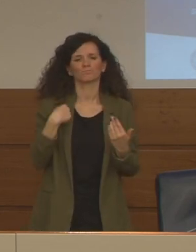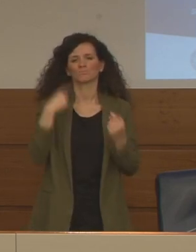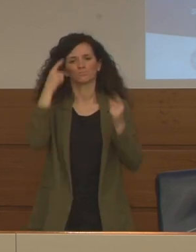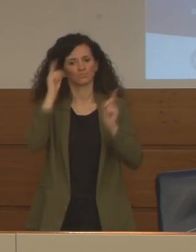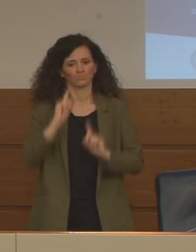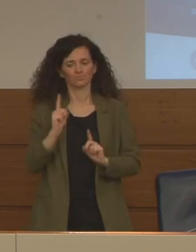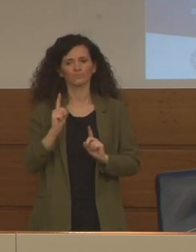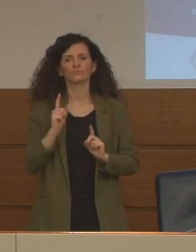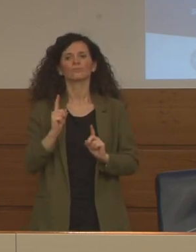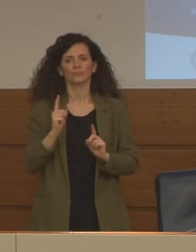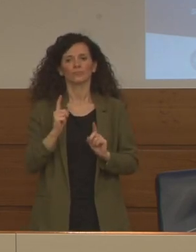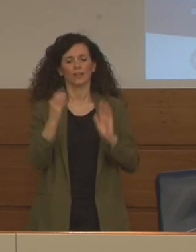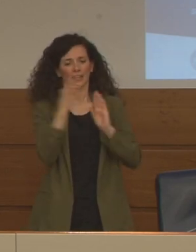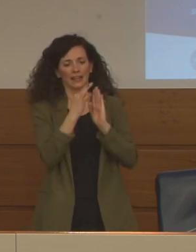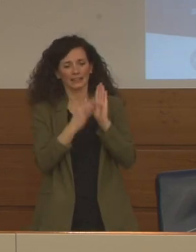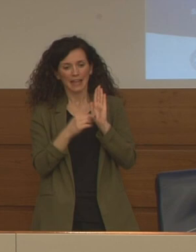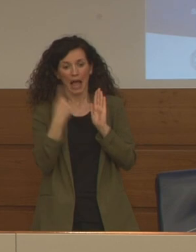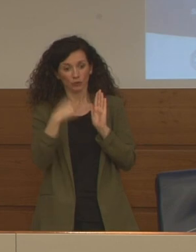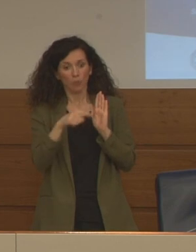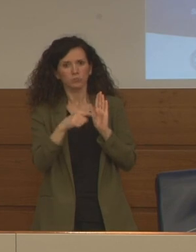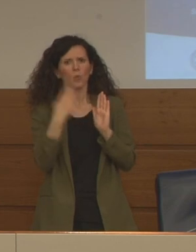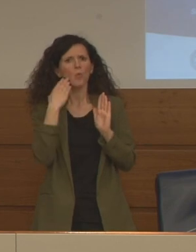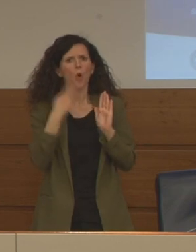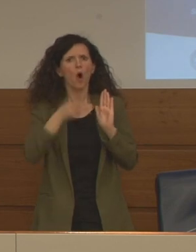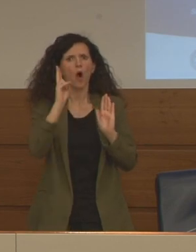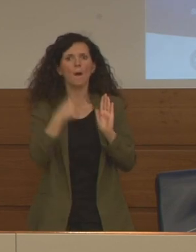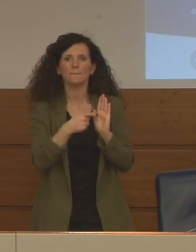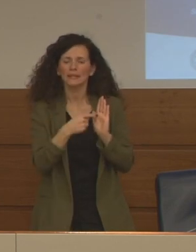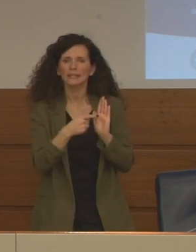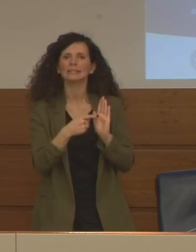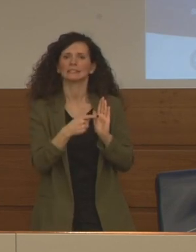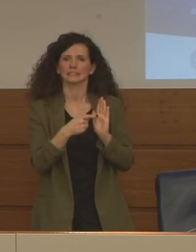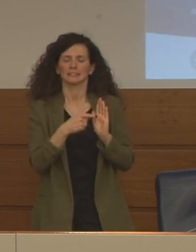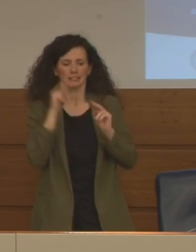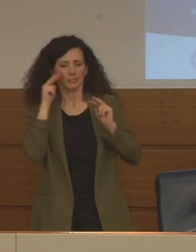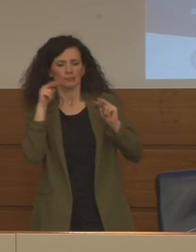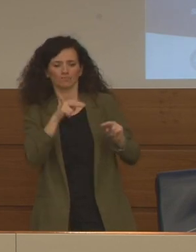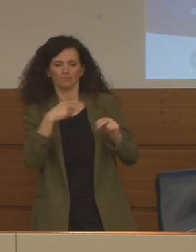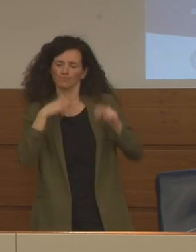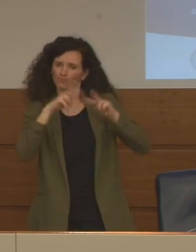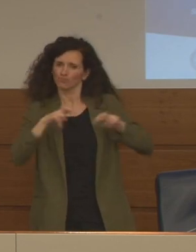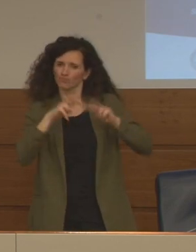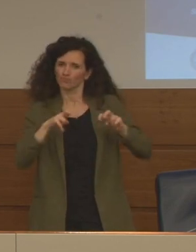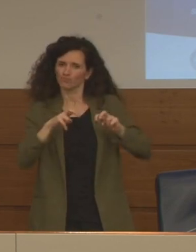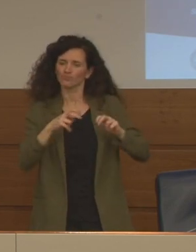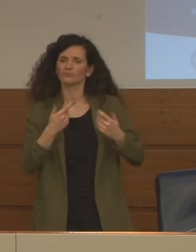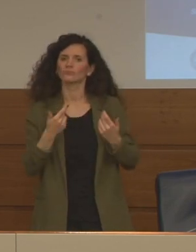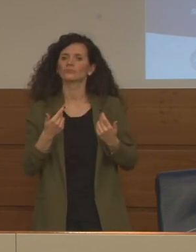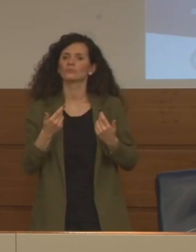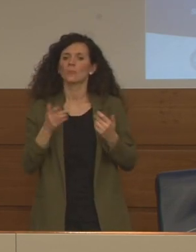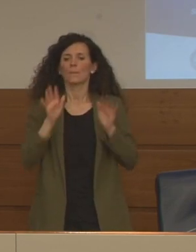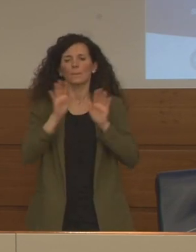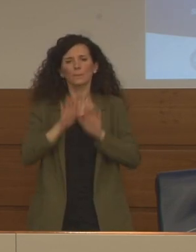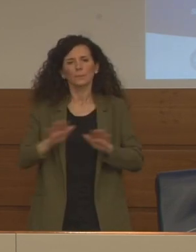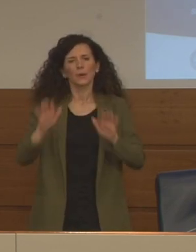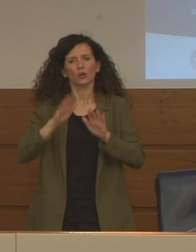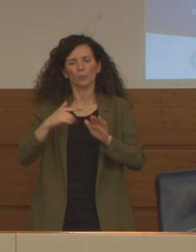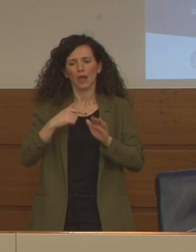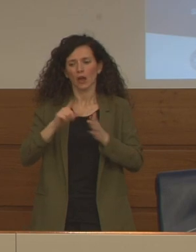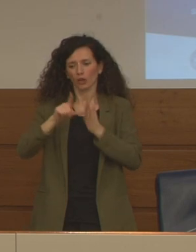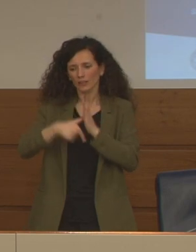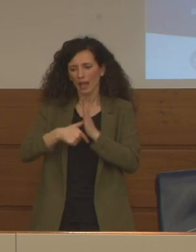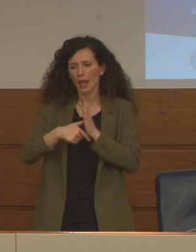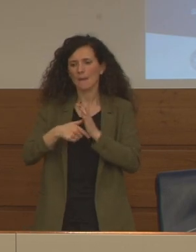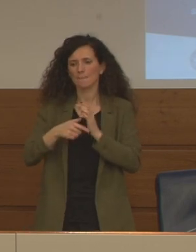anche è un dato che anche noi stiamo vedendo dobbiamo ovviamente man mano che aumentiamo il campione delle